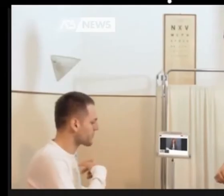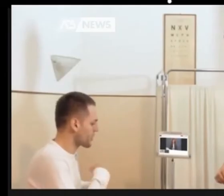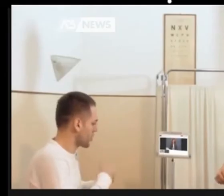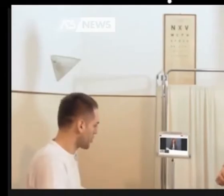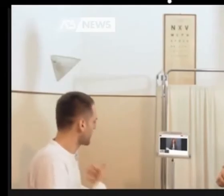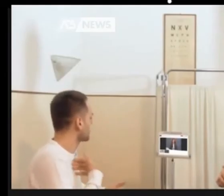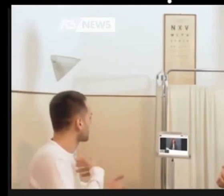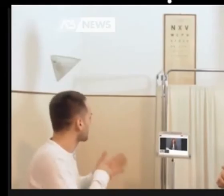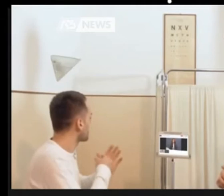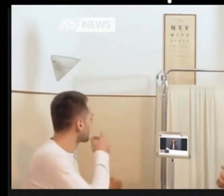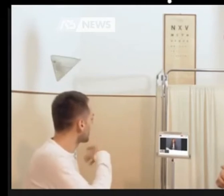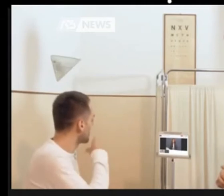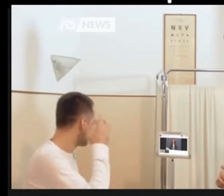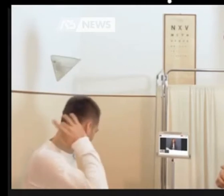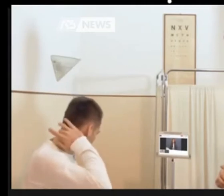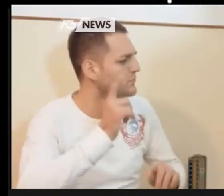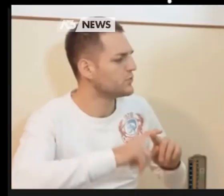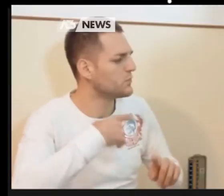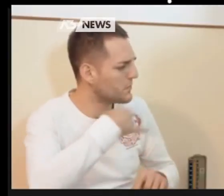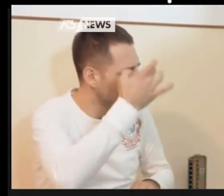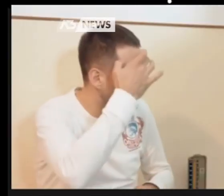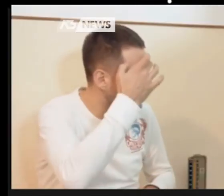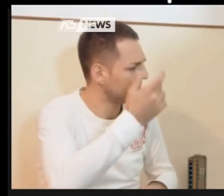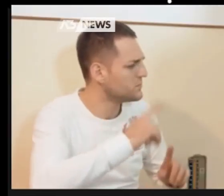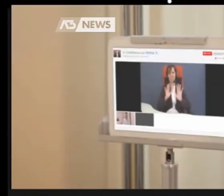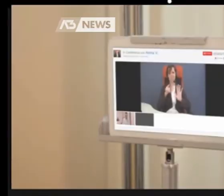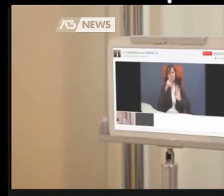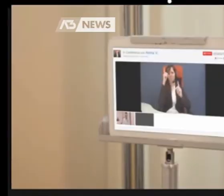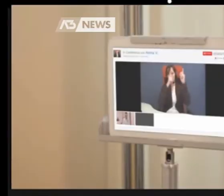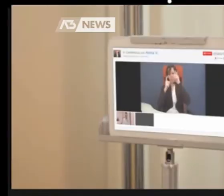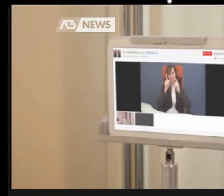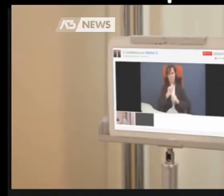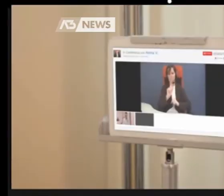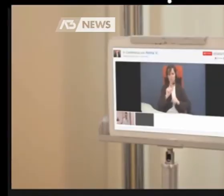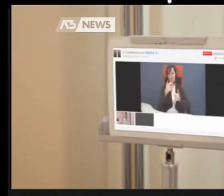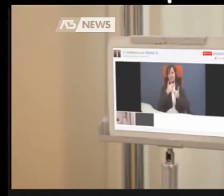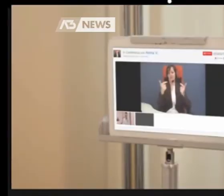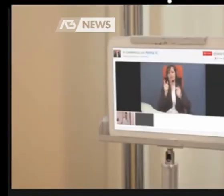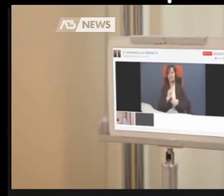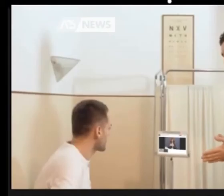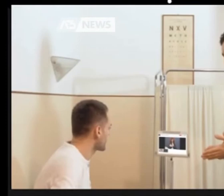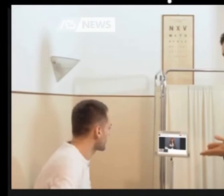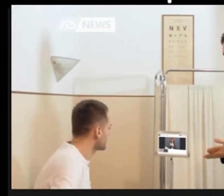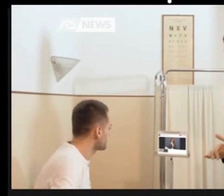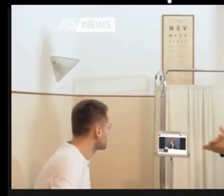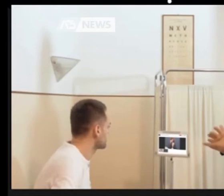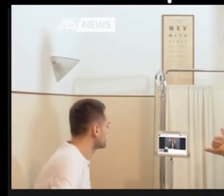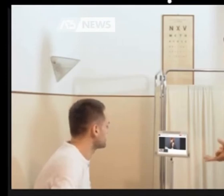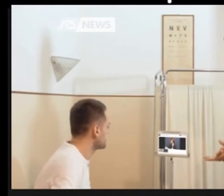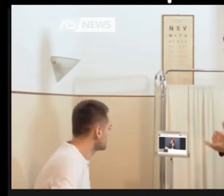inclusione, integrazione e accessibilità a tutti i cittadini sordi in tutti gli ambiti su tutto il territorio.